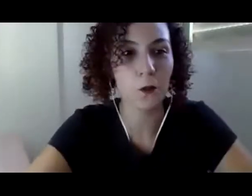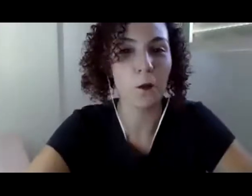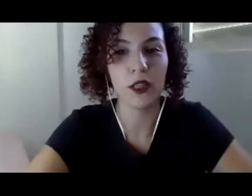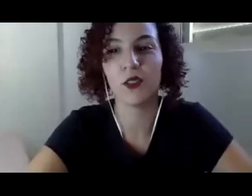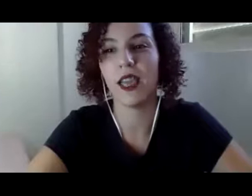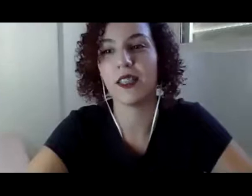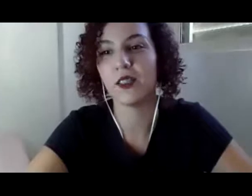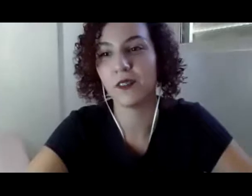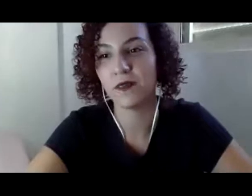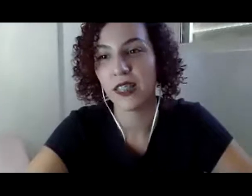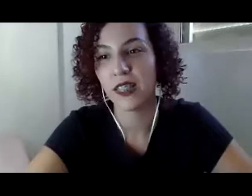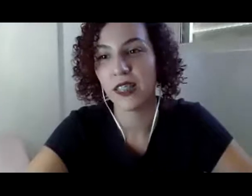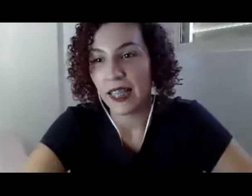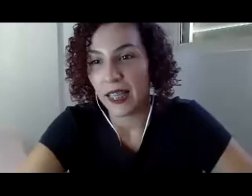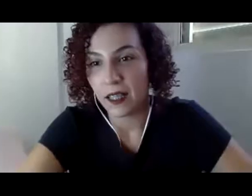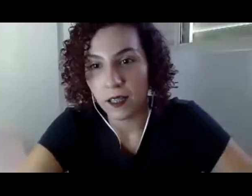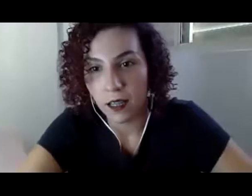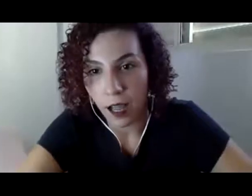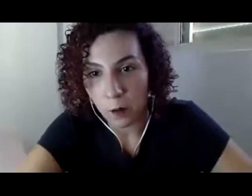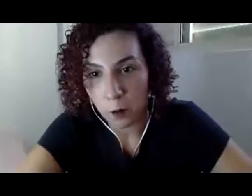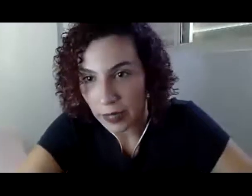Pode normalmente, gente.